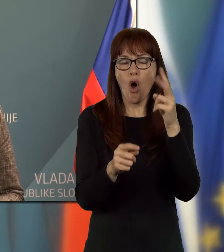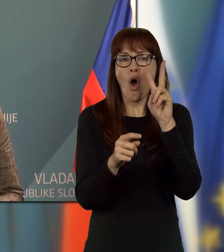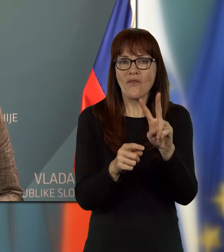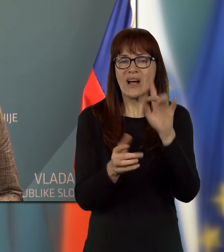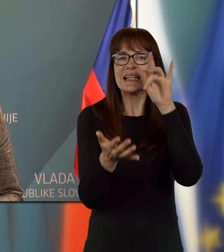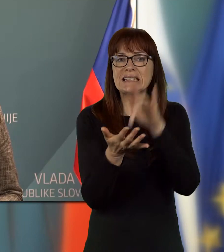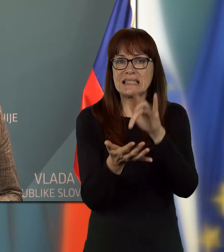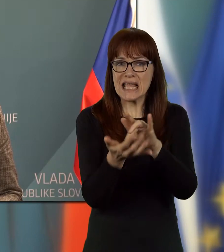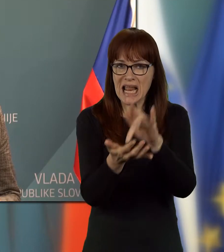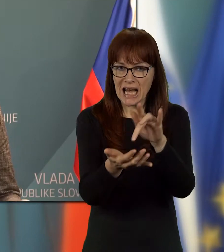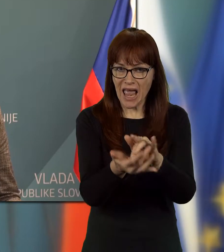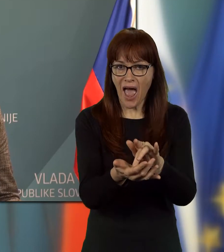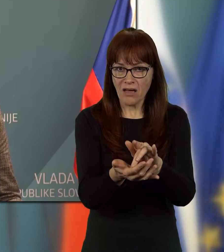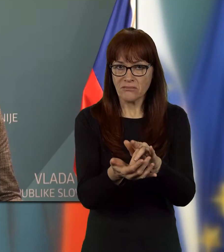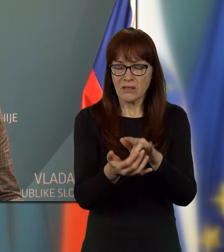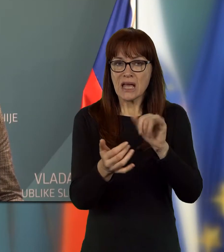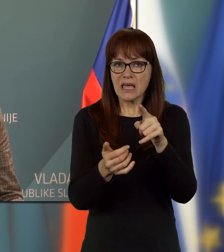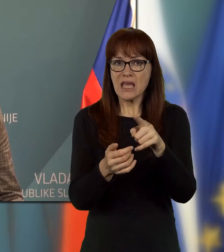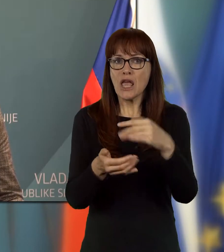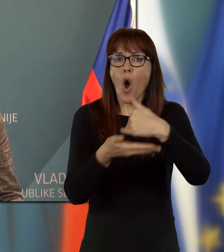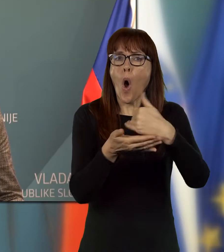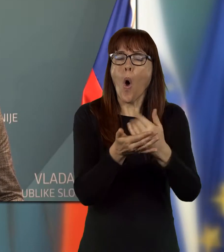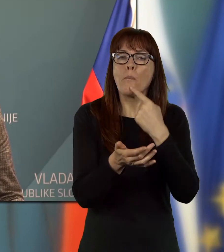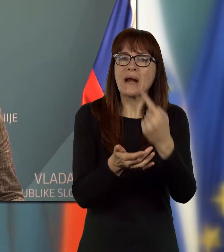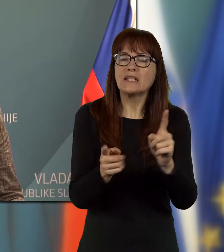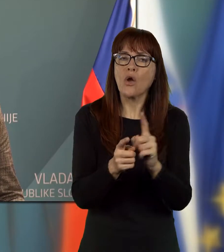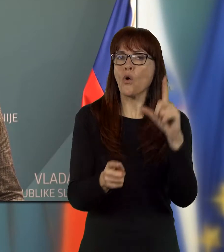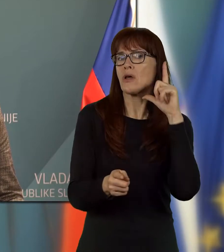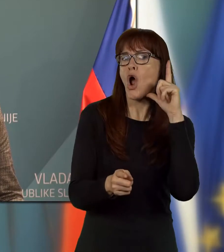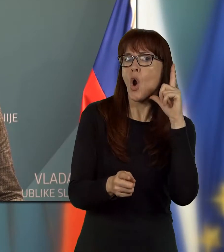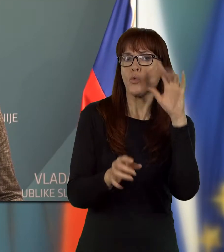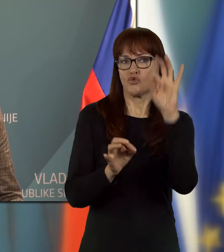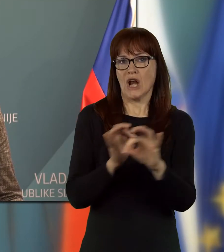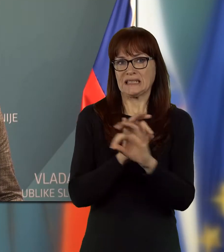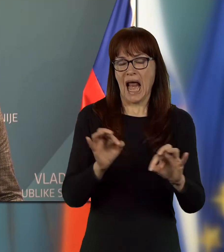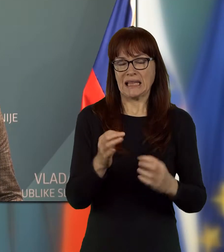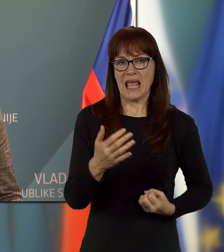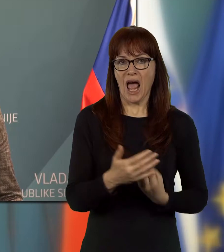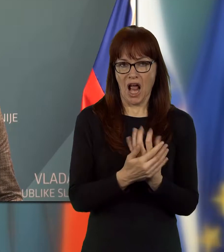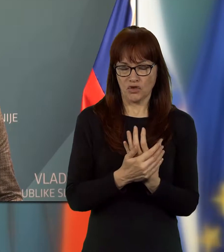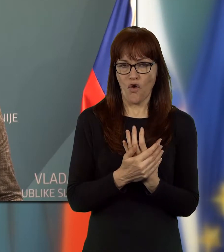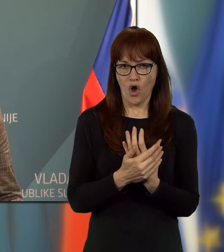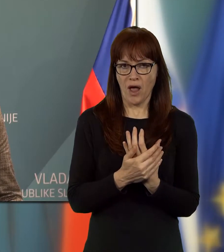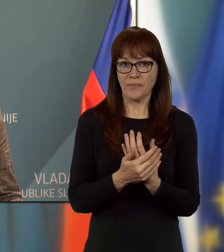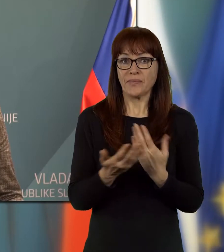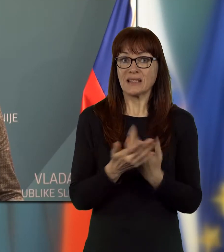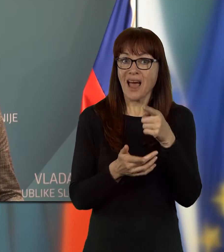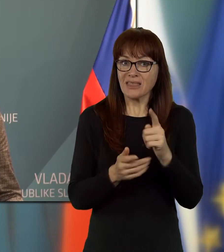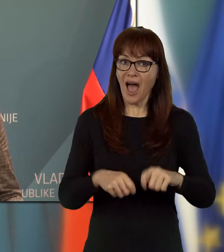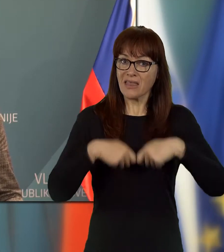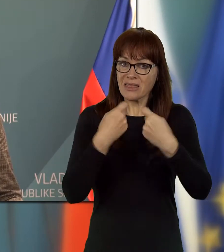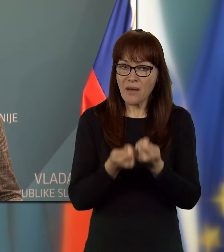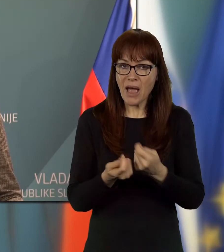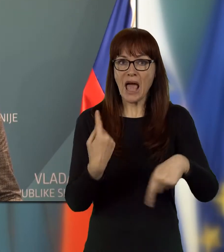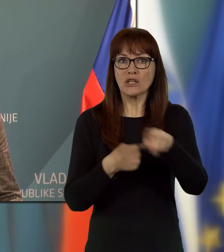točno v cilje, ki jih opredeljuje kot ključne strategije razvoja. Za